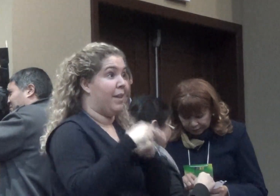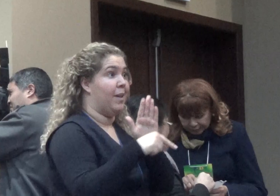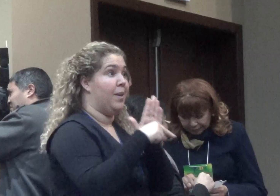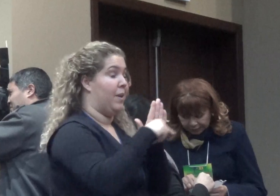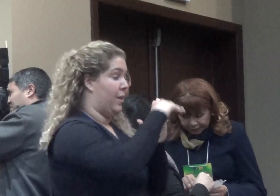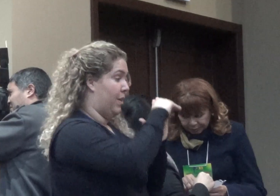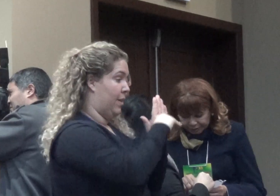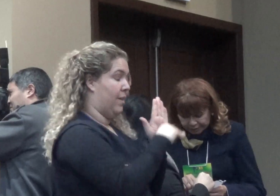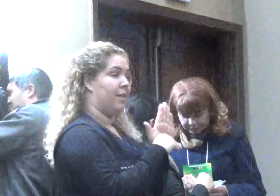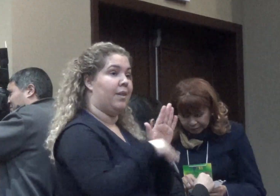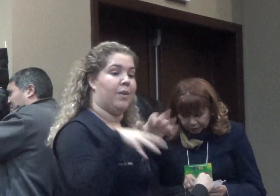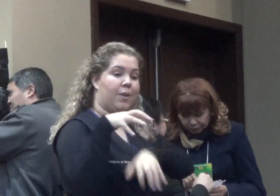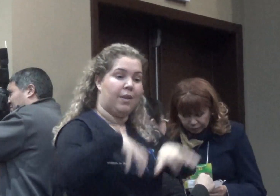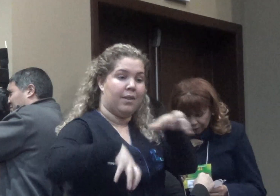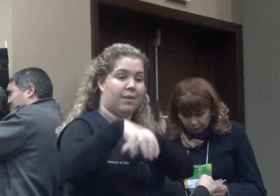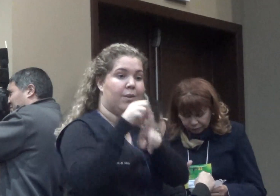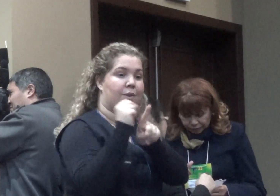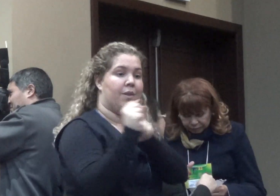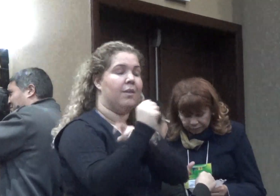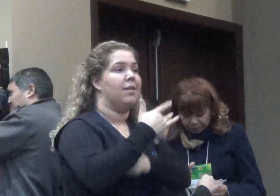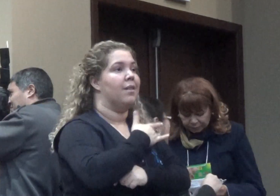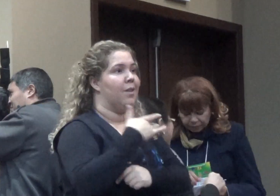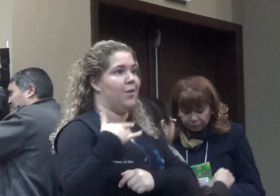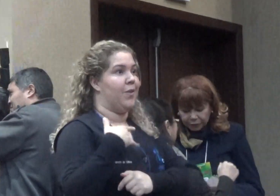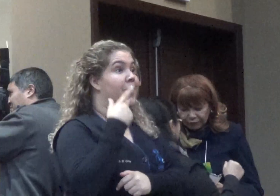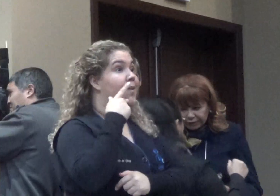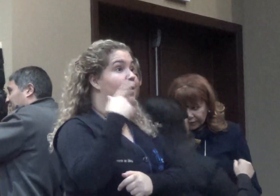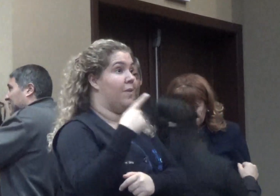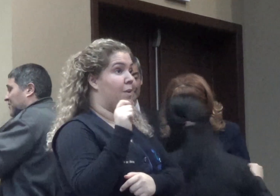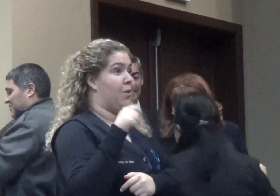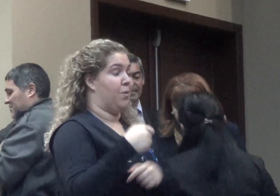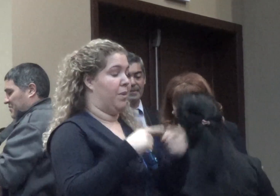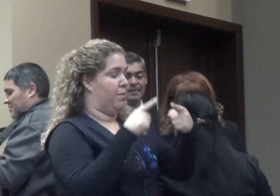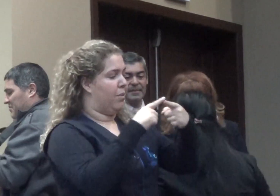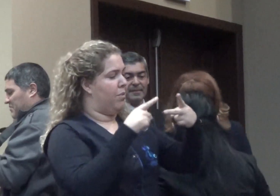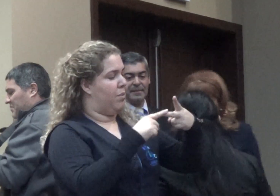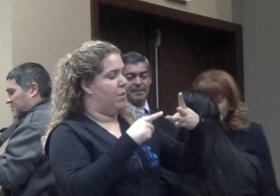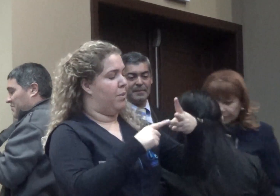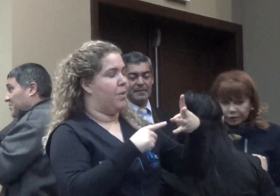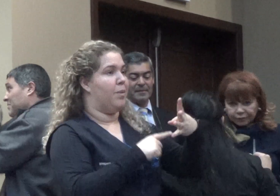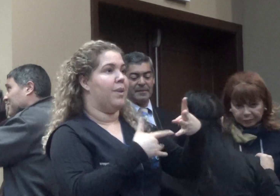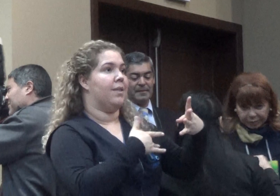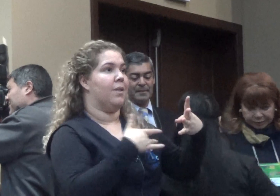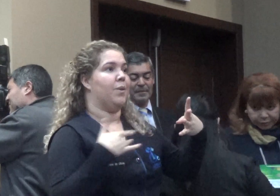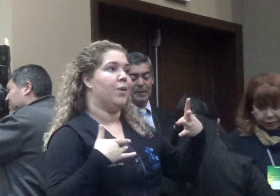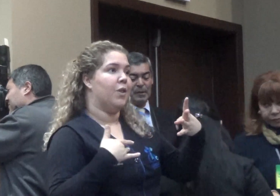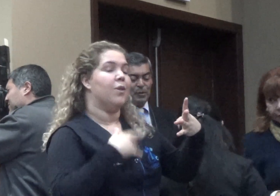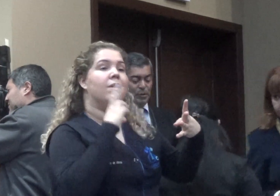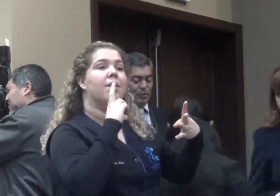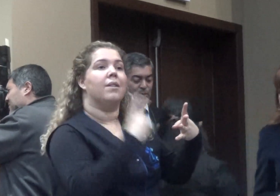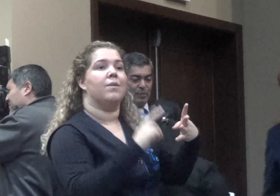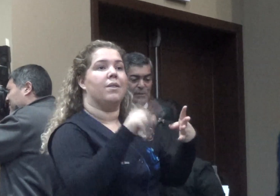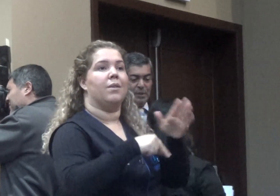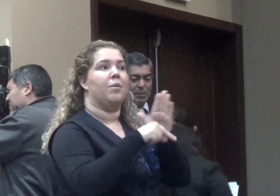E quando a gente tem esses 4 itens de saúde, nós temos o que a gente conhece como felicidade.